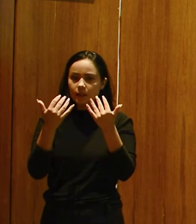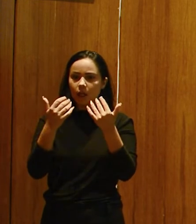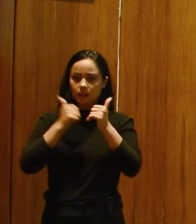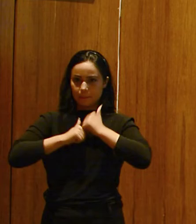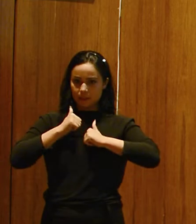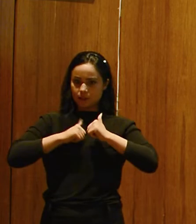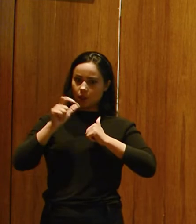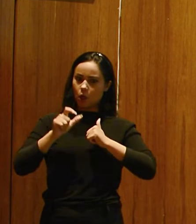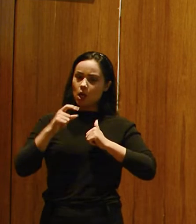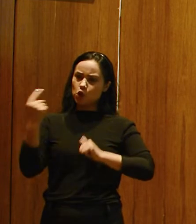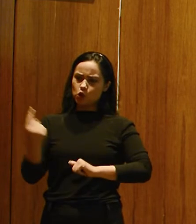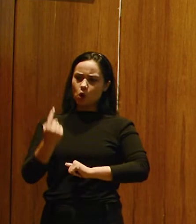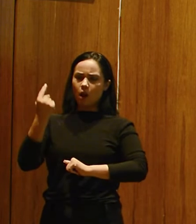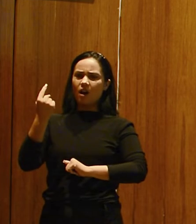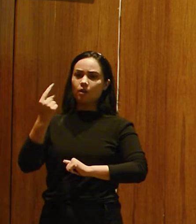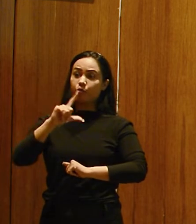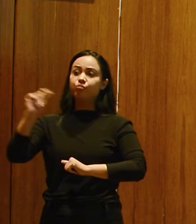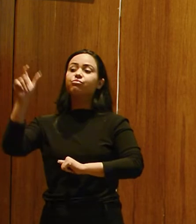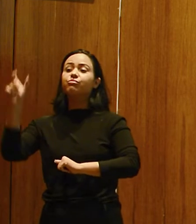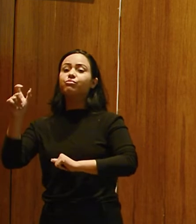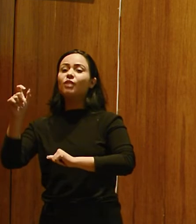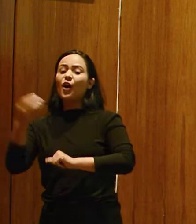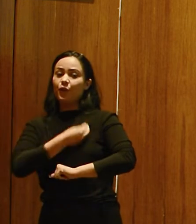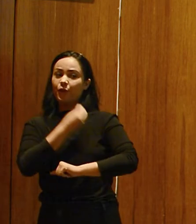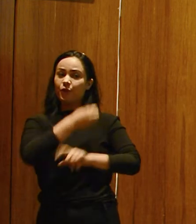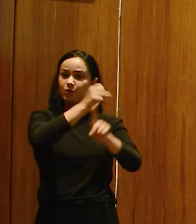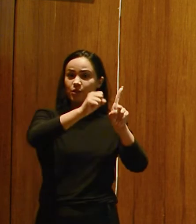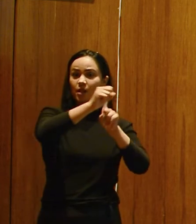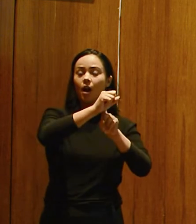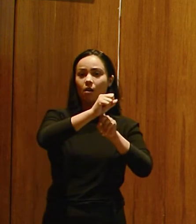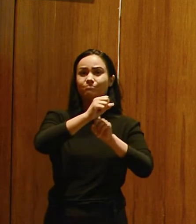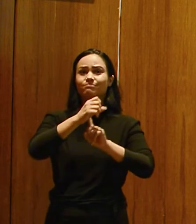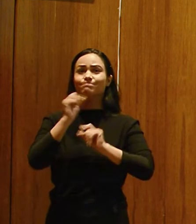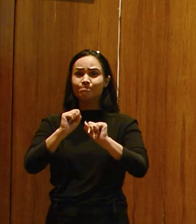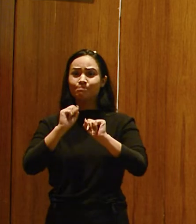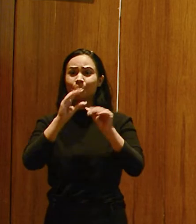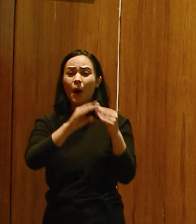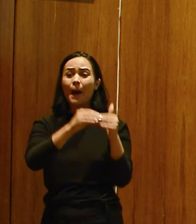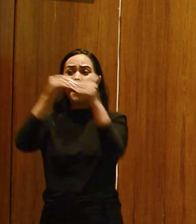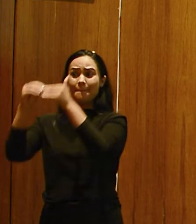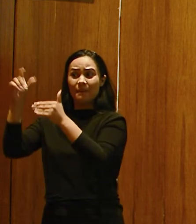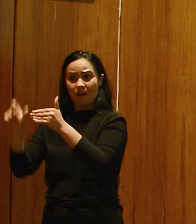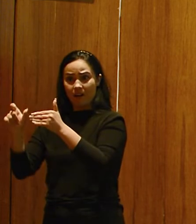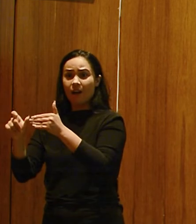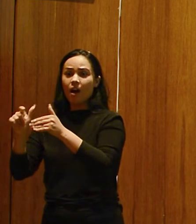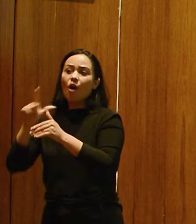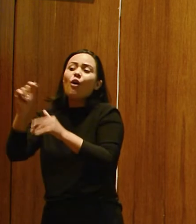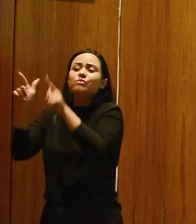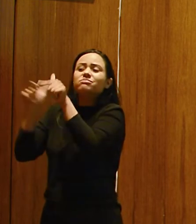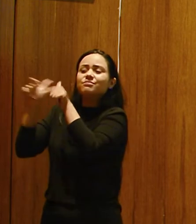depressão, se esse idoso está se isolando, se está fugindo do seu convívio social, para que a gente possa encaminhar ele para outros